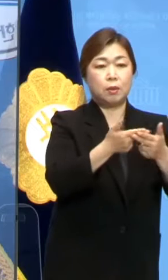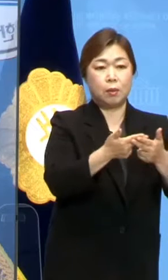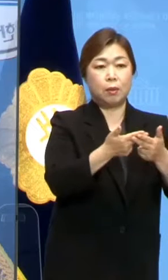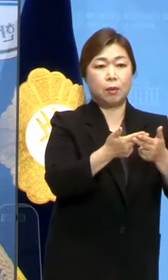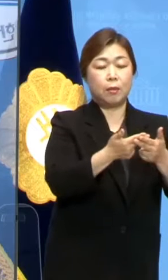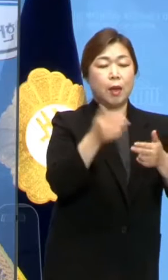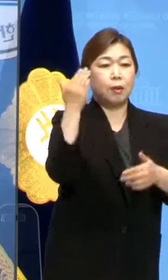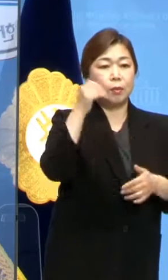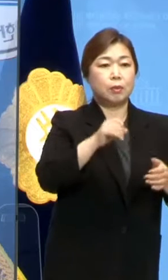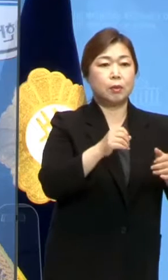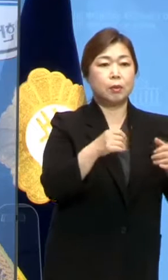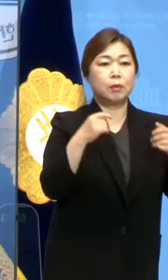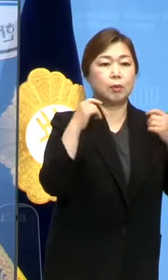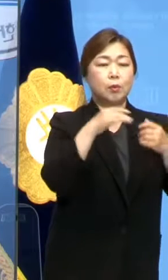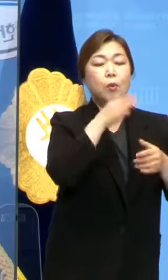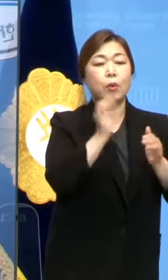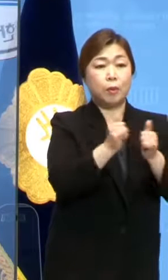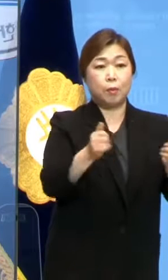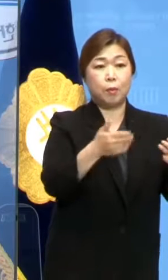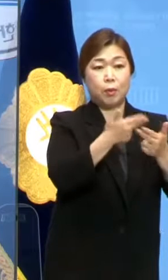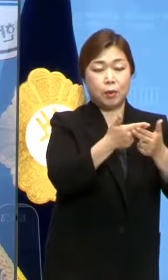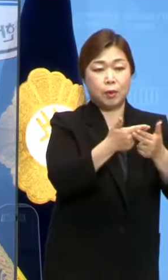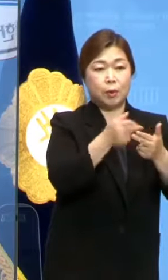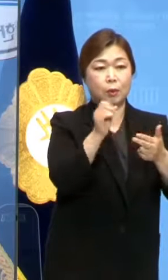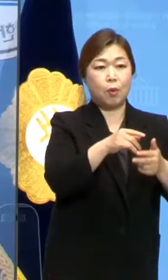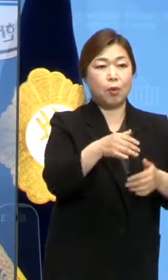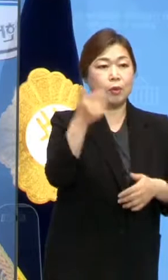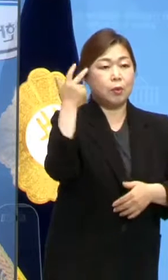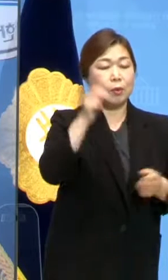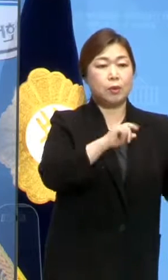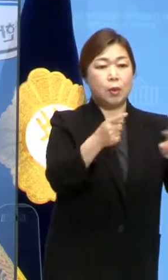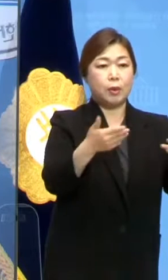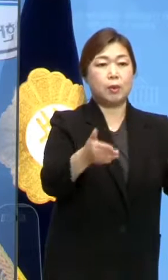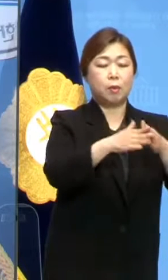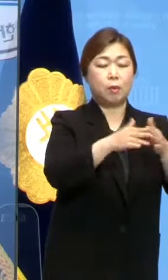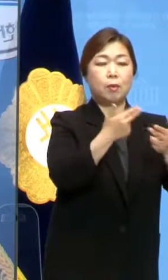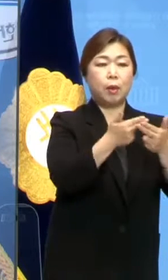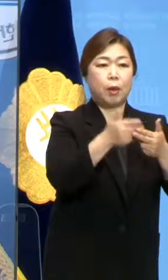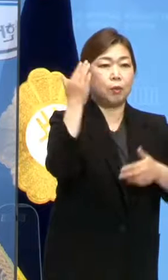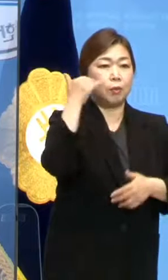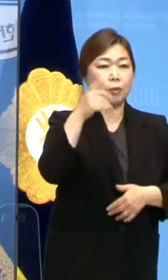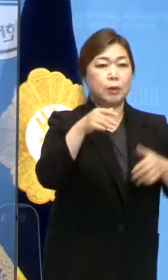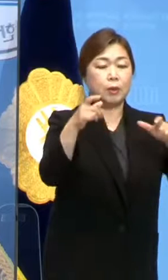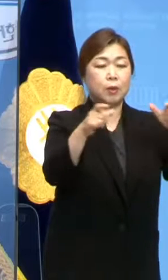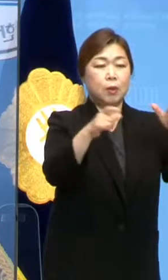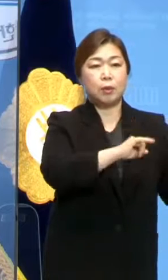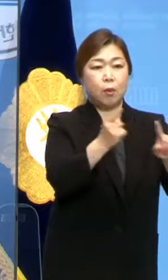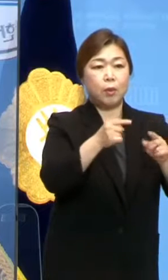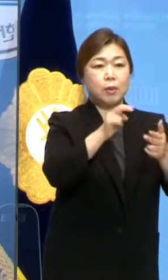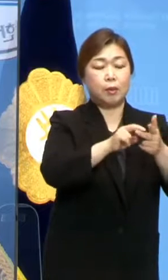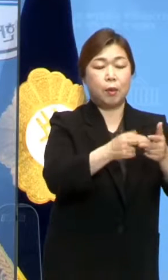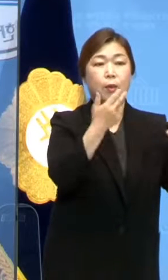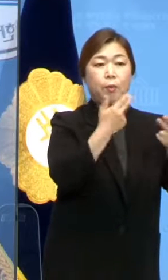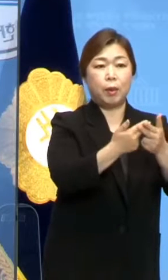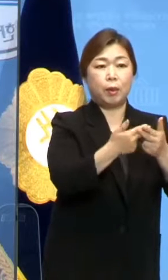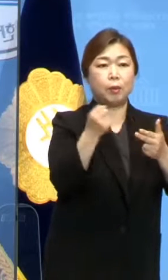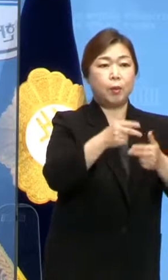한국 제가 노인복지 화폐 한국 정신재 월 시설 협회 한국 지역자활센터 협회